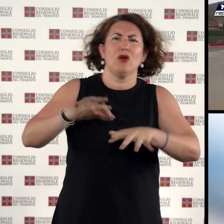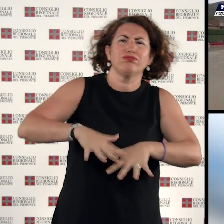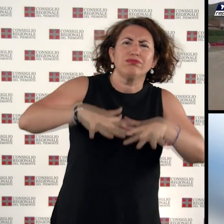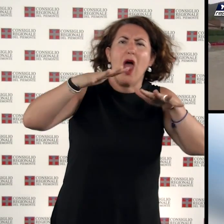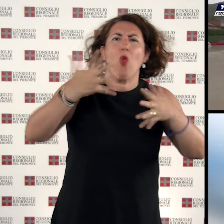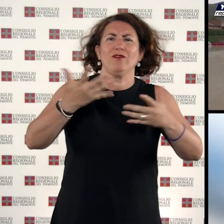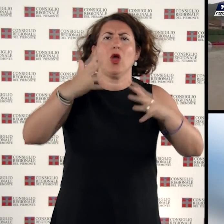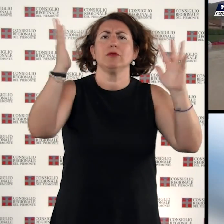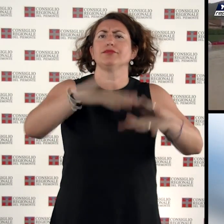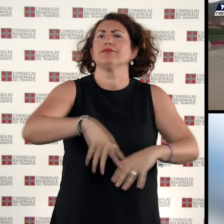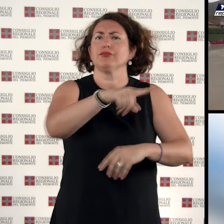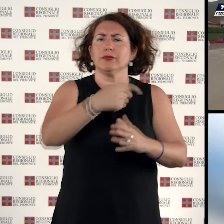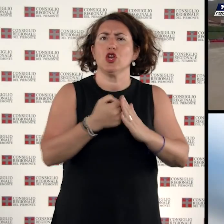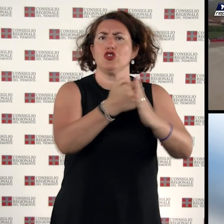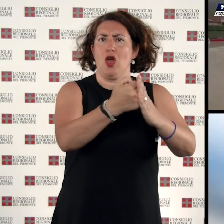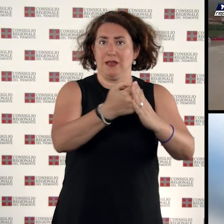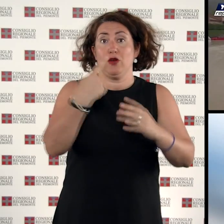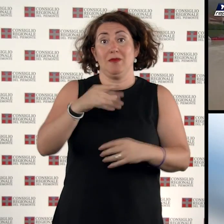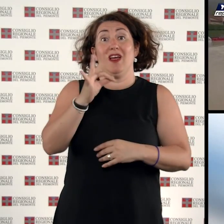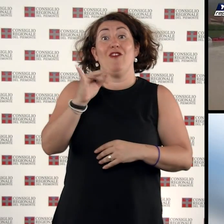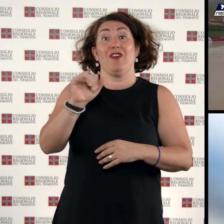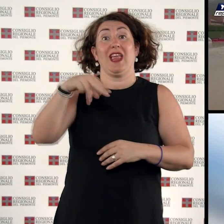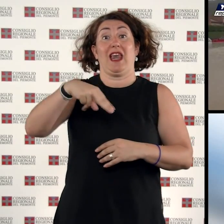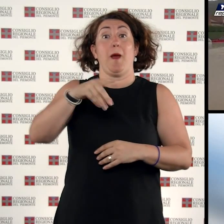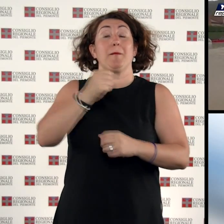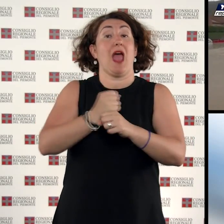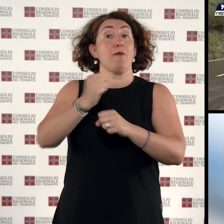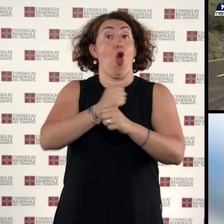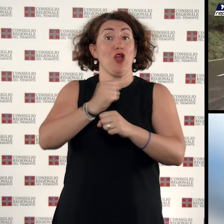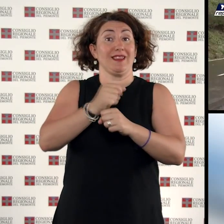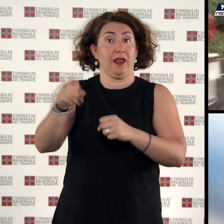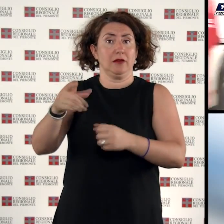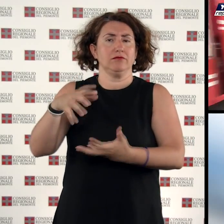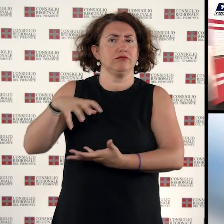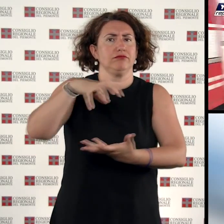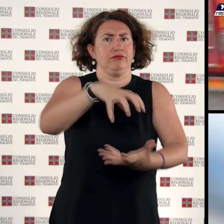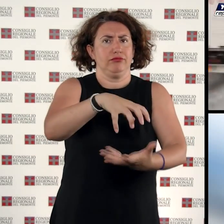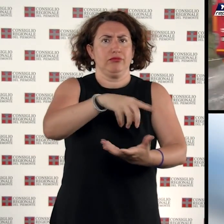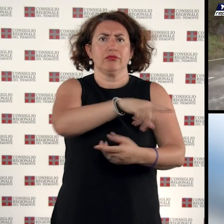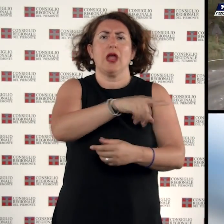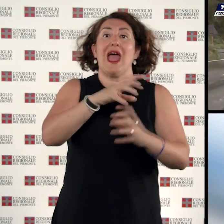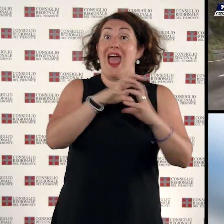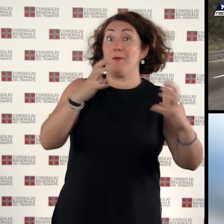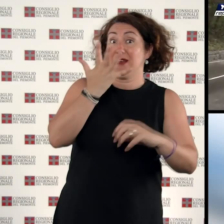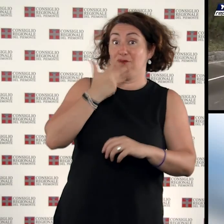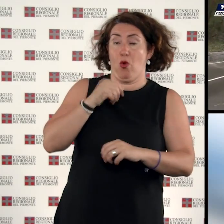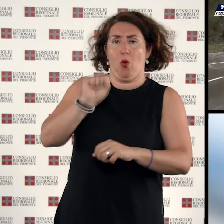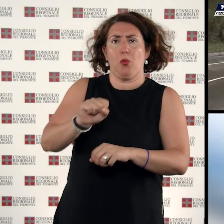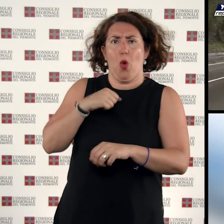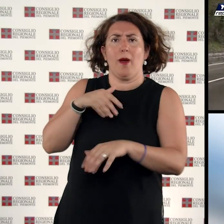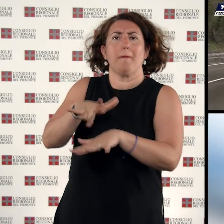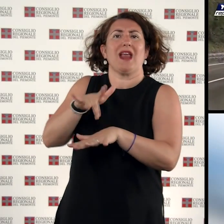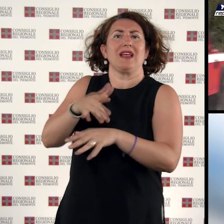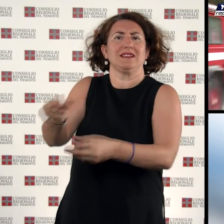l'istituzione di un fondo regionale presso Finpiemonte, cui le imprese possono accedere per ripristinare i danni causati da eventi meteorologici e riprendere